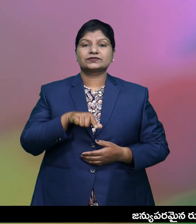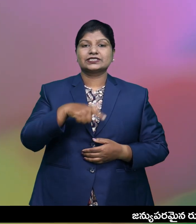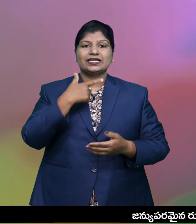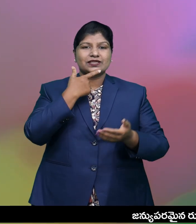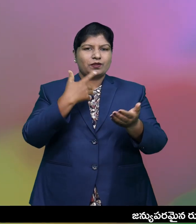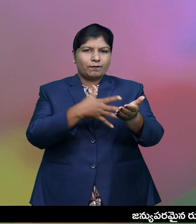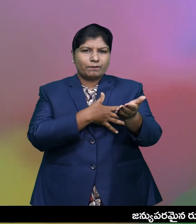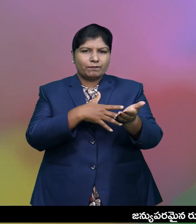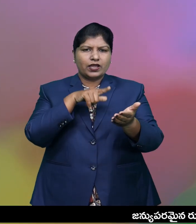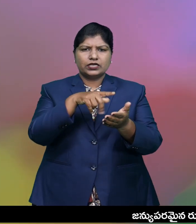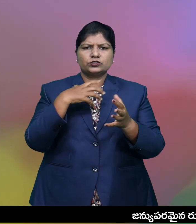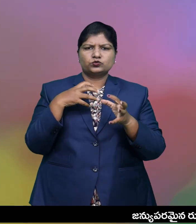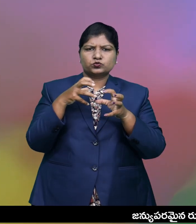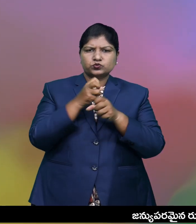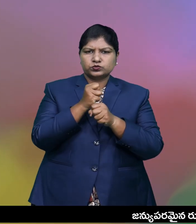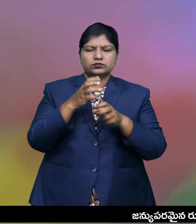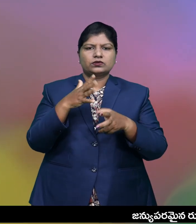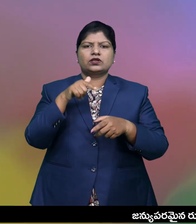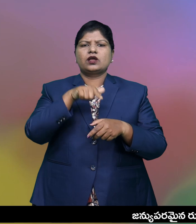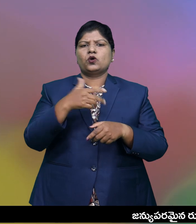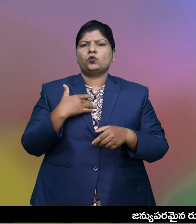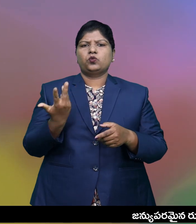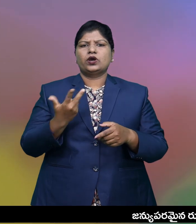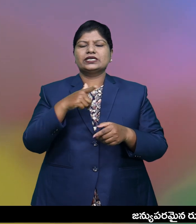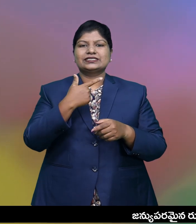జన్యుపరమైన రుగ్మత కారణంగా రక్తం గడ్డకట్టకపోవచ్చు.